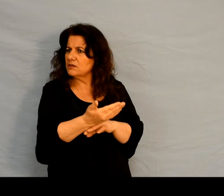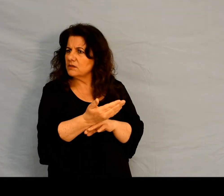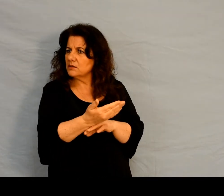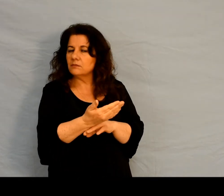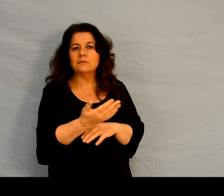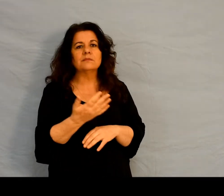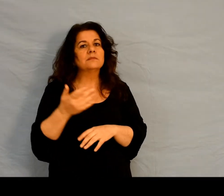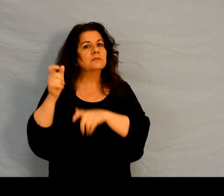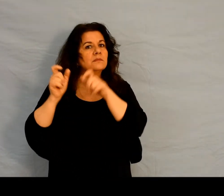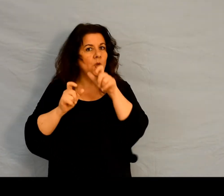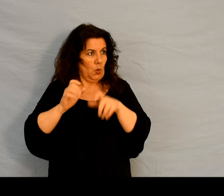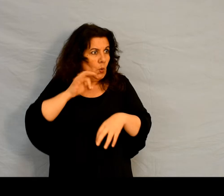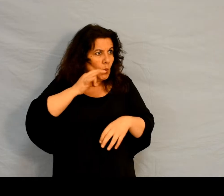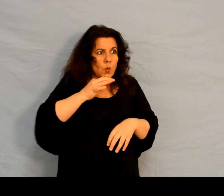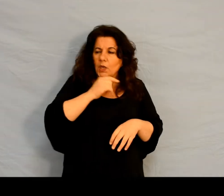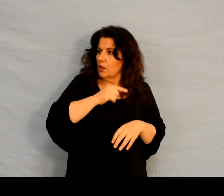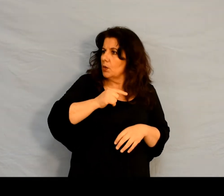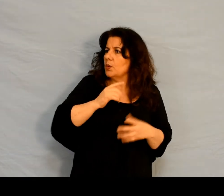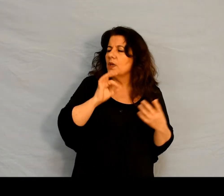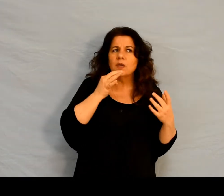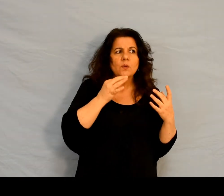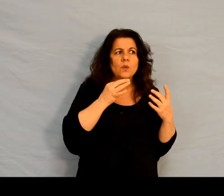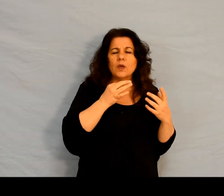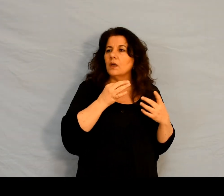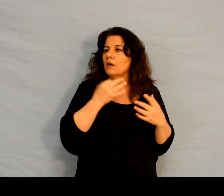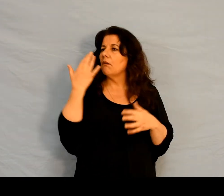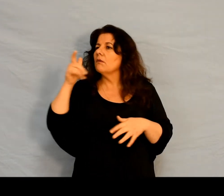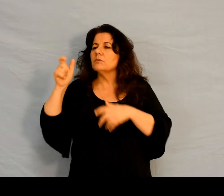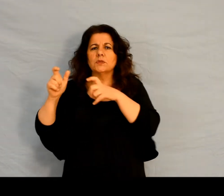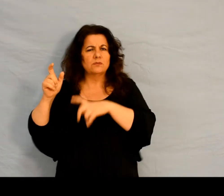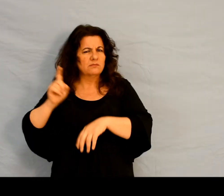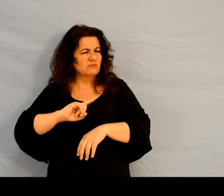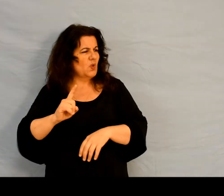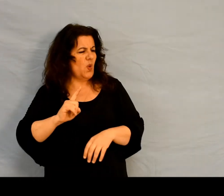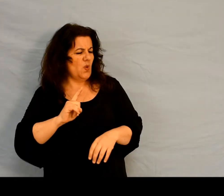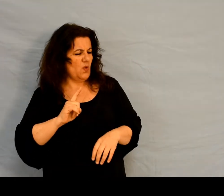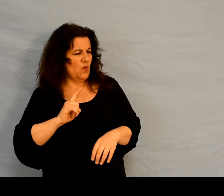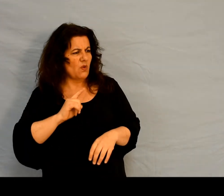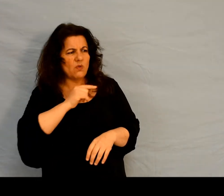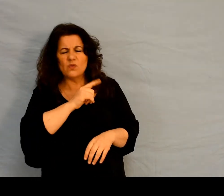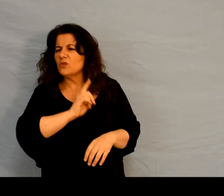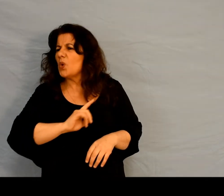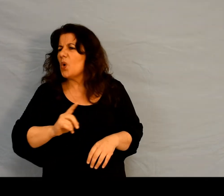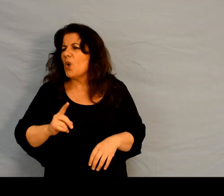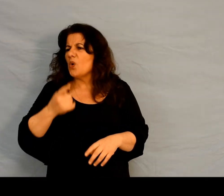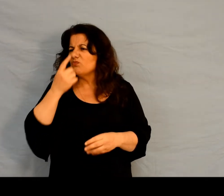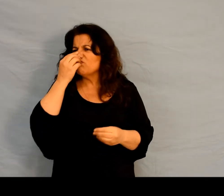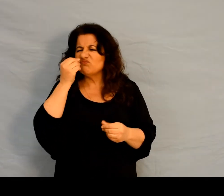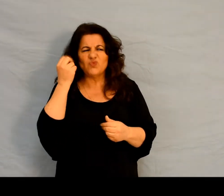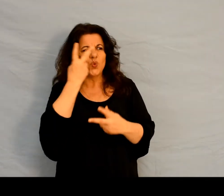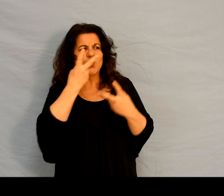Les uns disaient, « C'est lui ». Les autres disaient, « Pas du tout, c'est quelqu'un qui lui